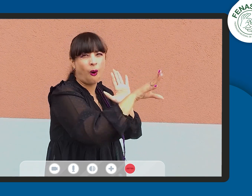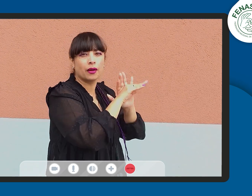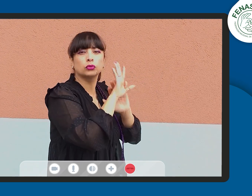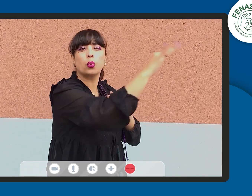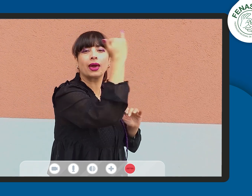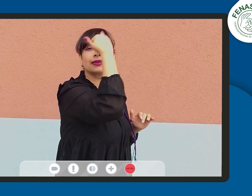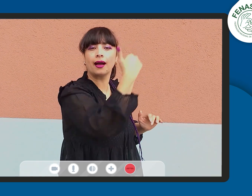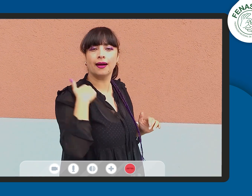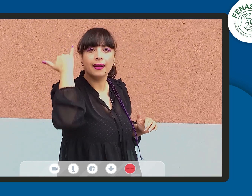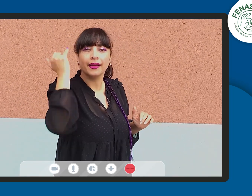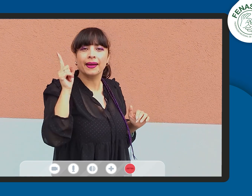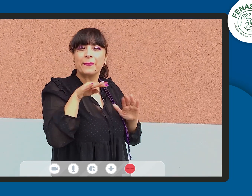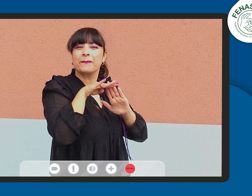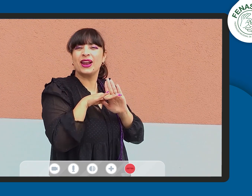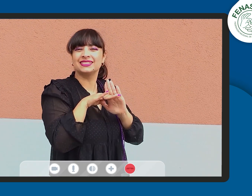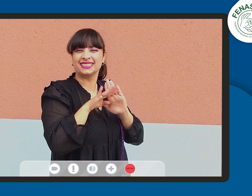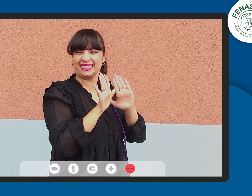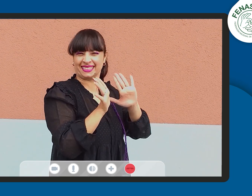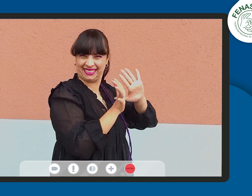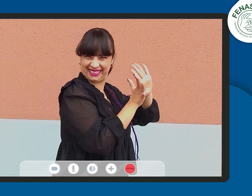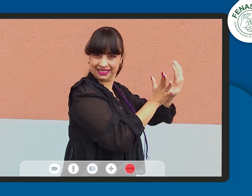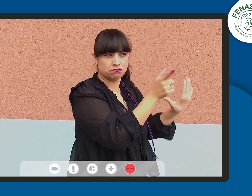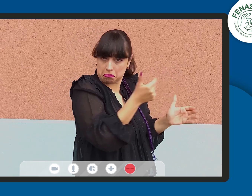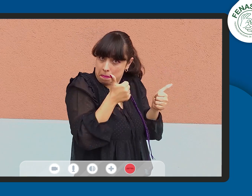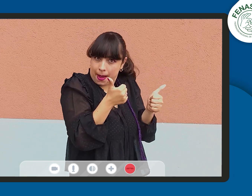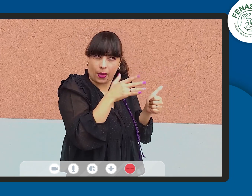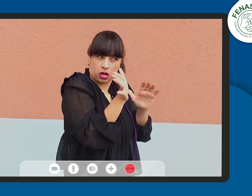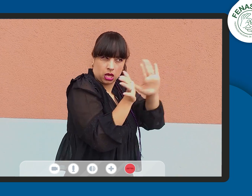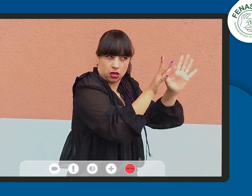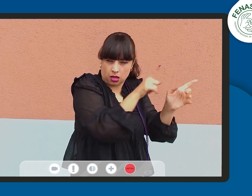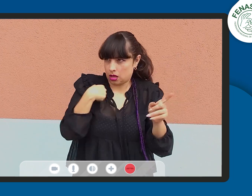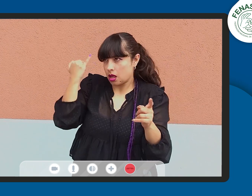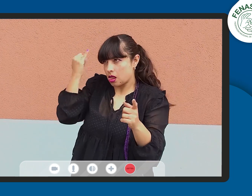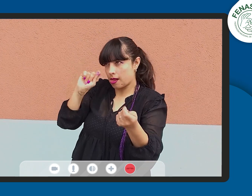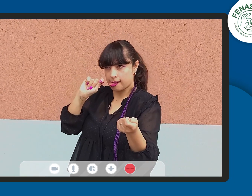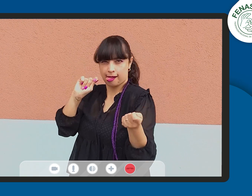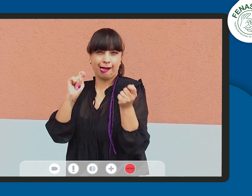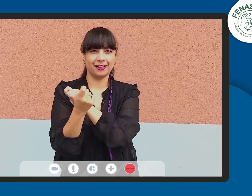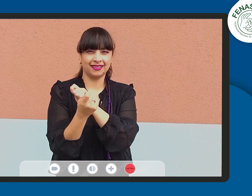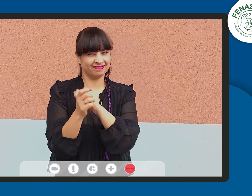películas no está mal, pero tienen menor valor que una idea original e innovadora.